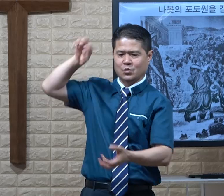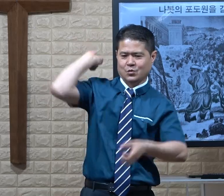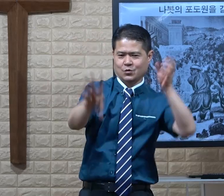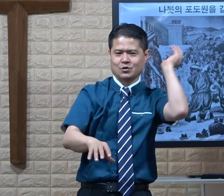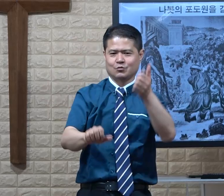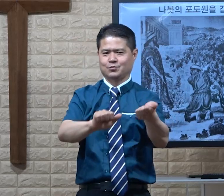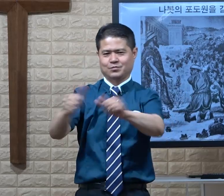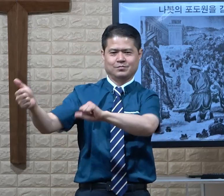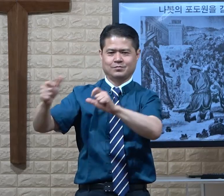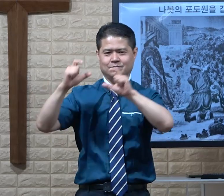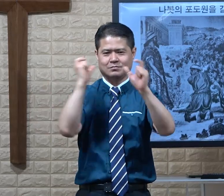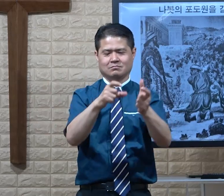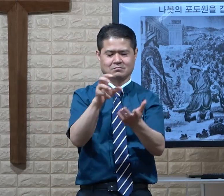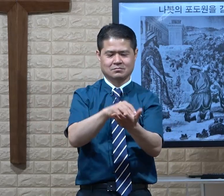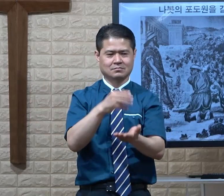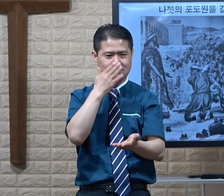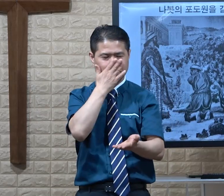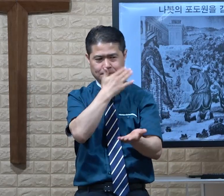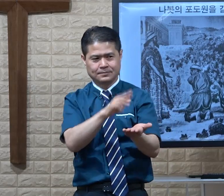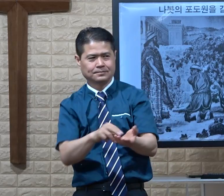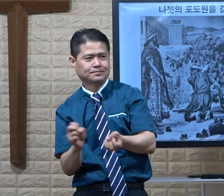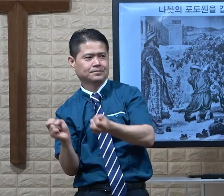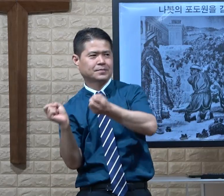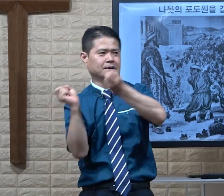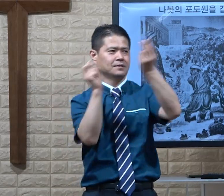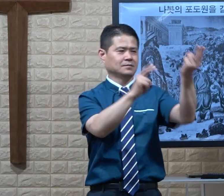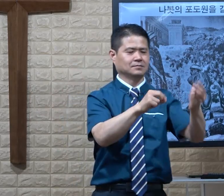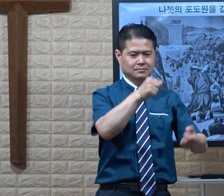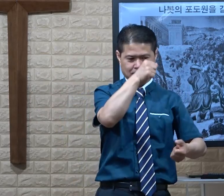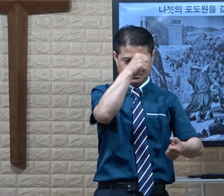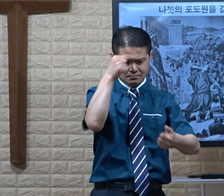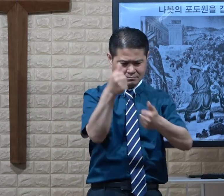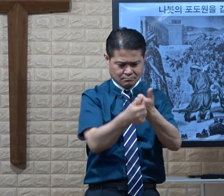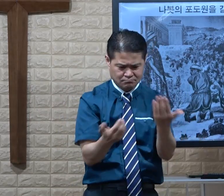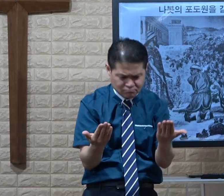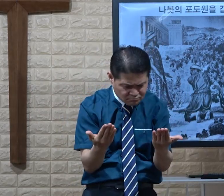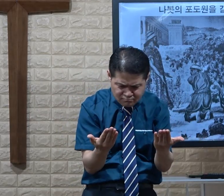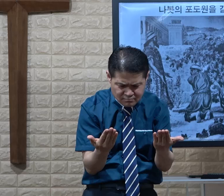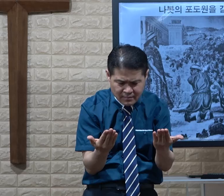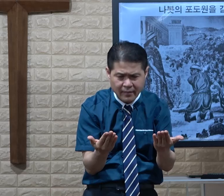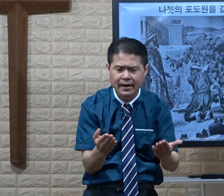불법으로 사람들에게 그 나봇을 죽이라고 시켰습니다.